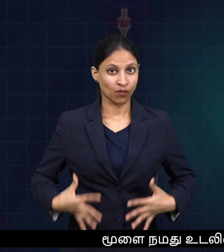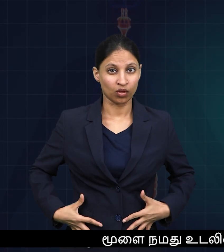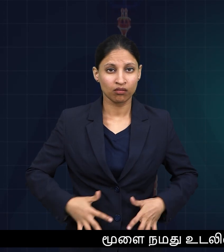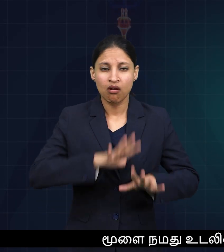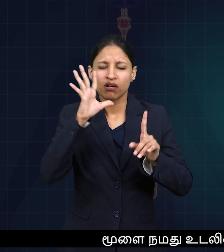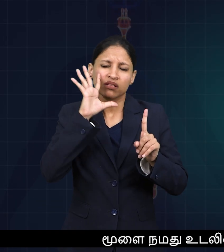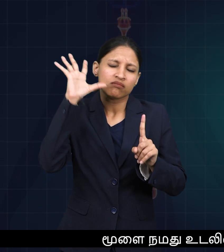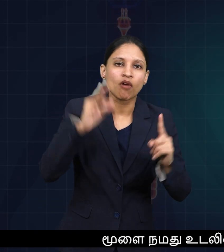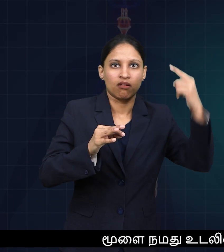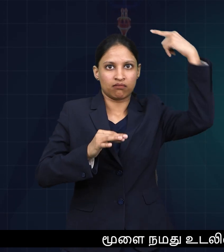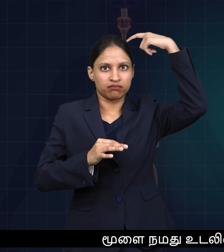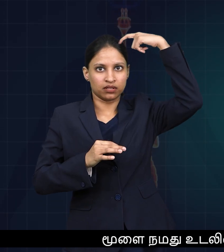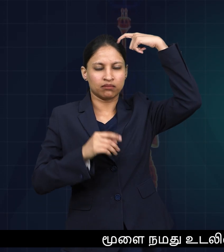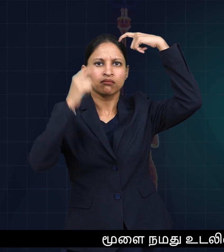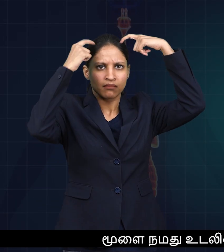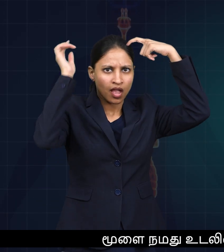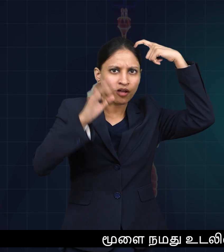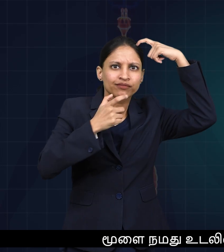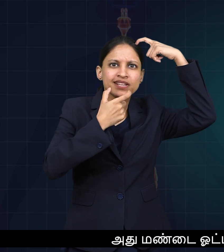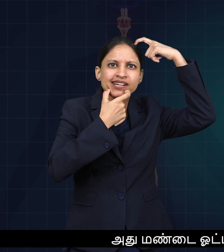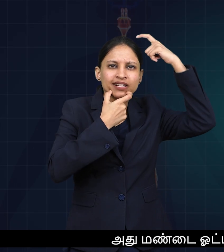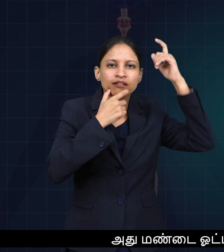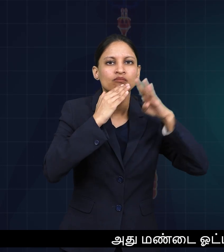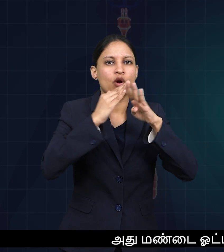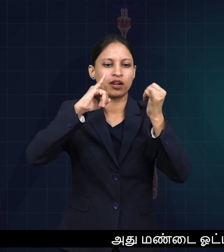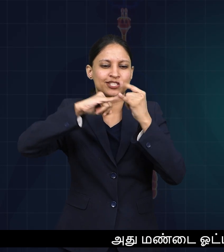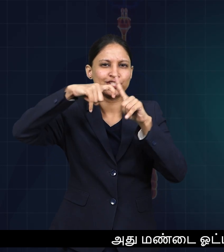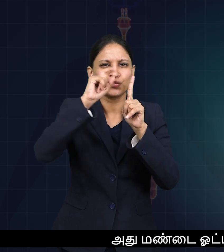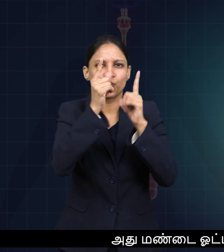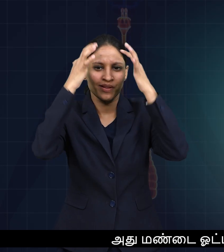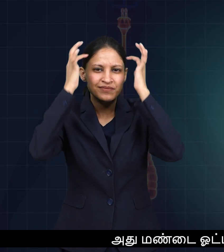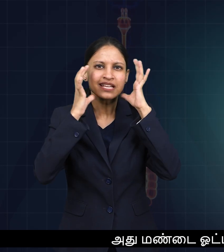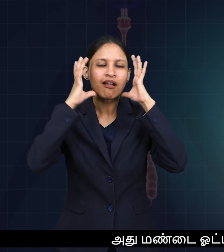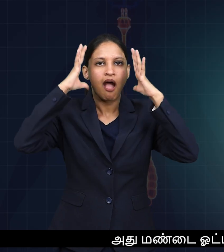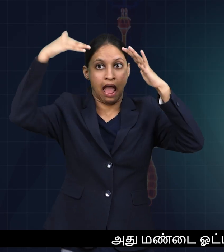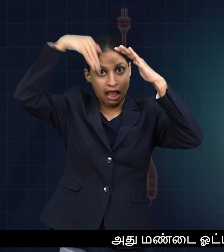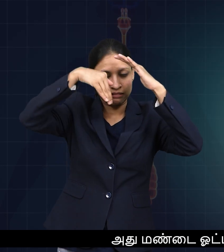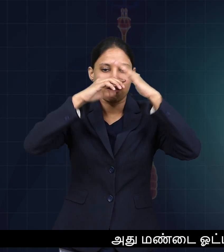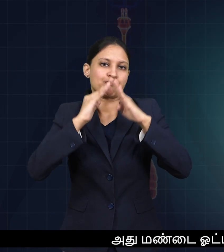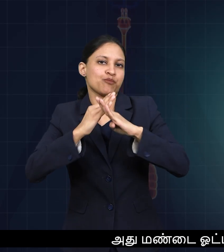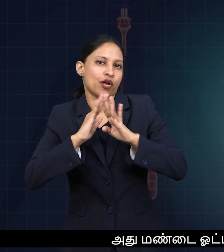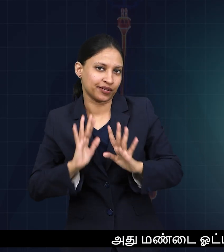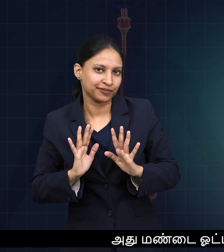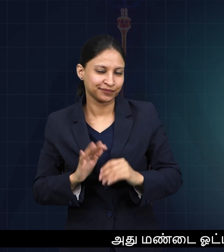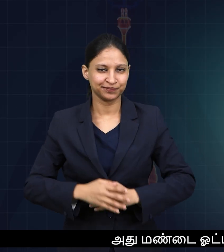மூளை நமது உடலின் ஒரு முக்கியமான உறுப்பு. அது மண்டை ஓட்டால் பாதுகாக்கப்படுகிறது.